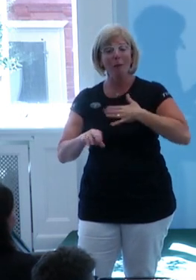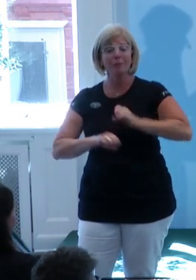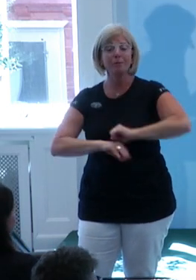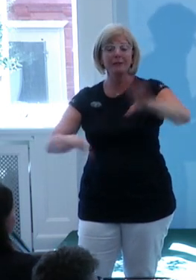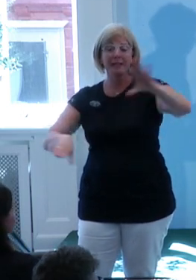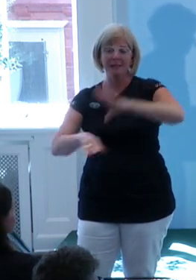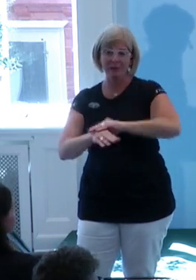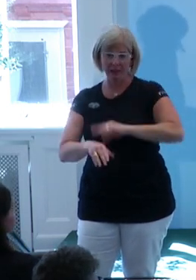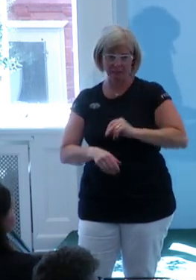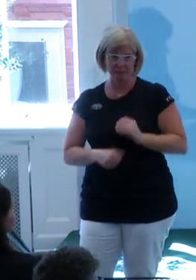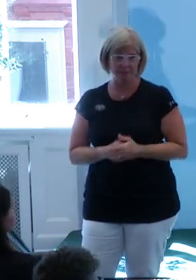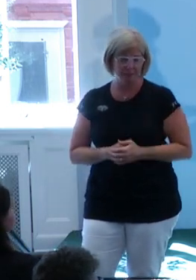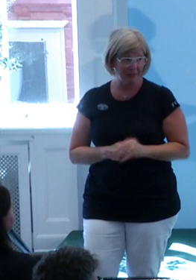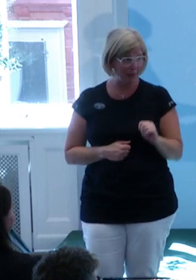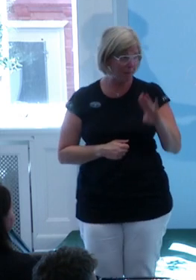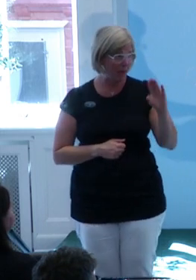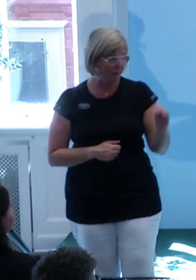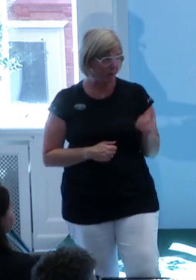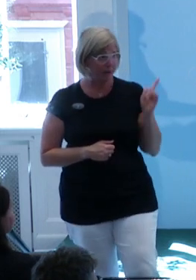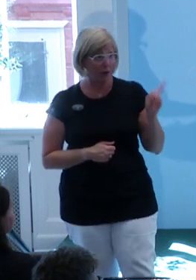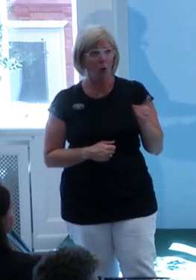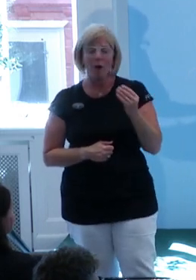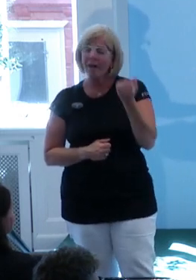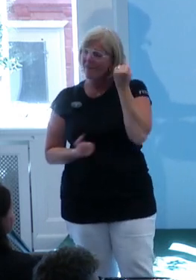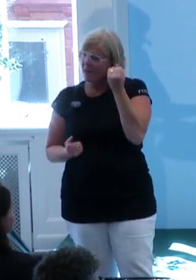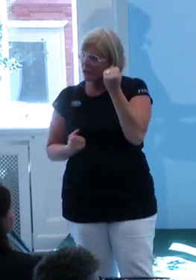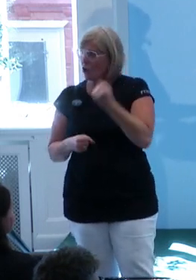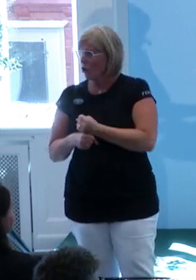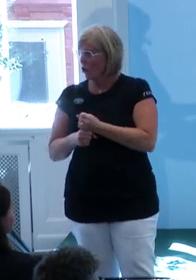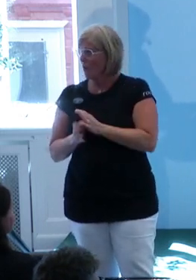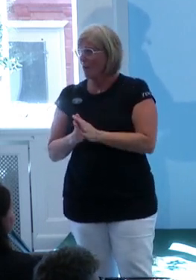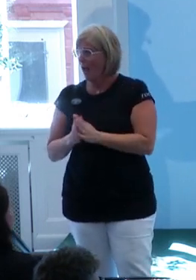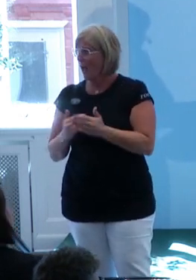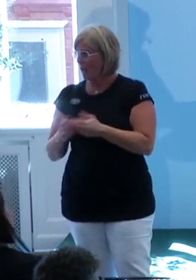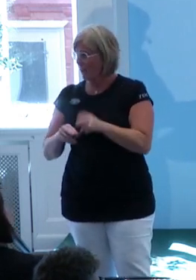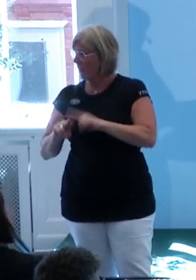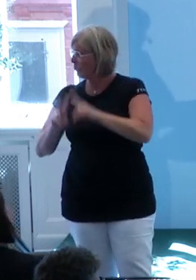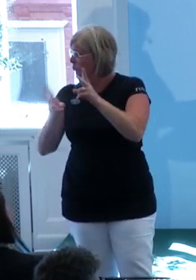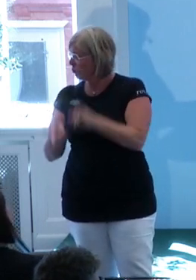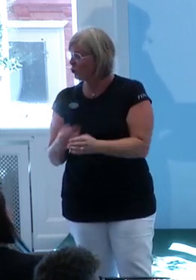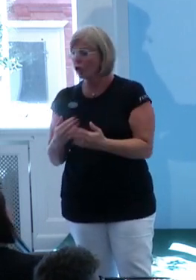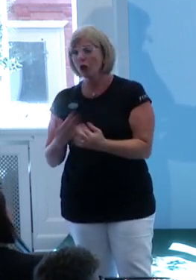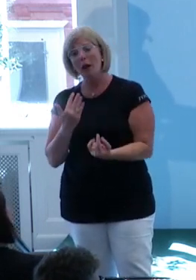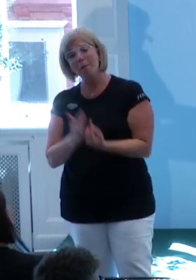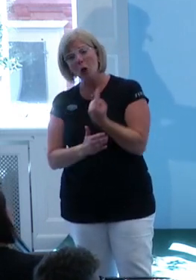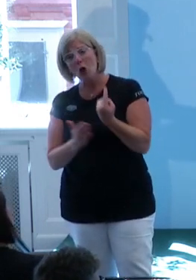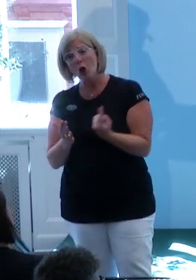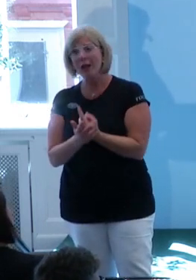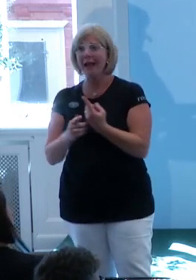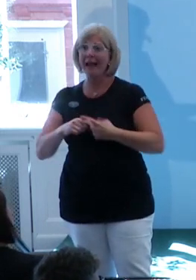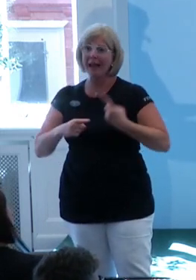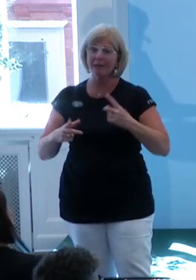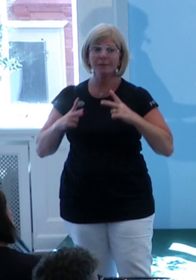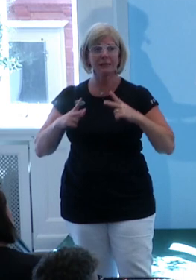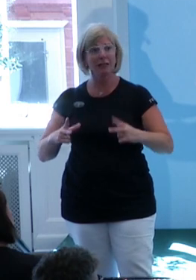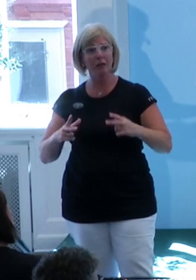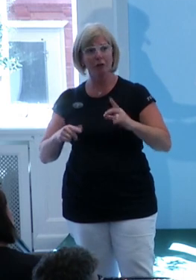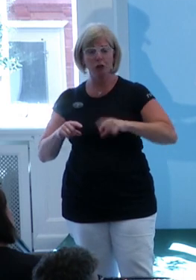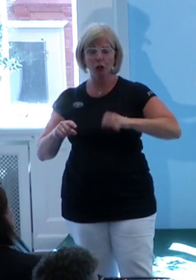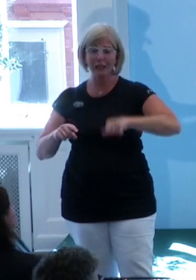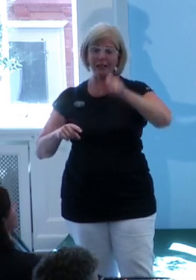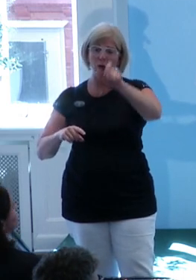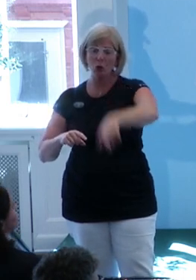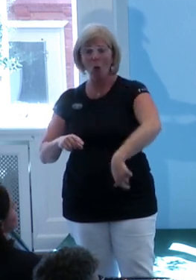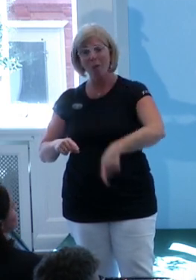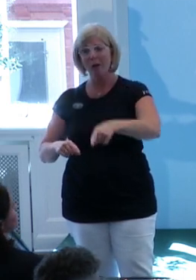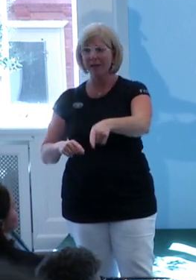Emma? Ja, det är jätteviktigt att jobba med arbetsplatsen också, att göra det möjligt och enkelt för cyklisten som kommer till sin arbetsplats att till exempel